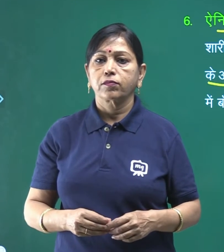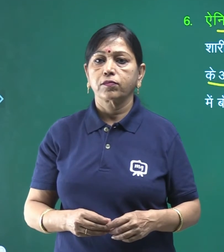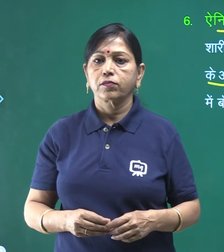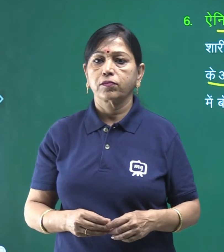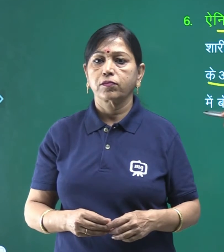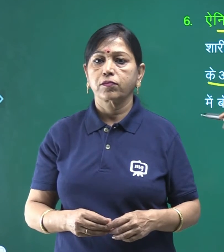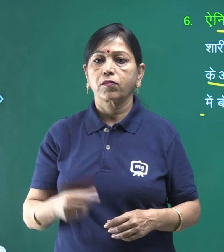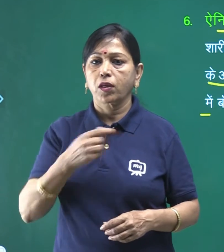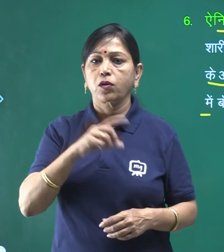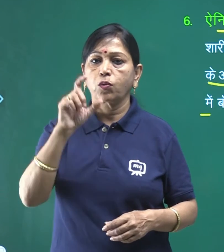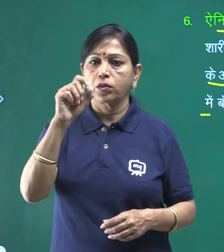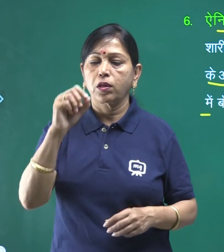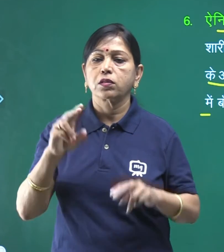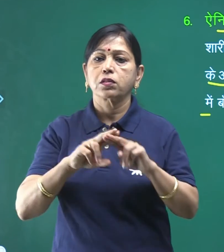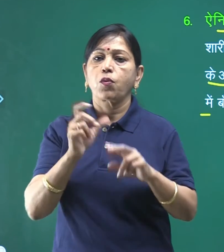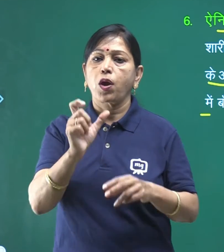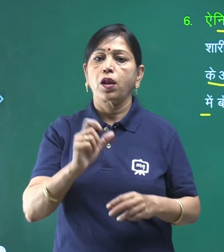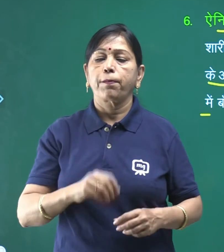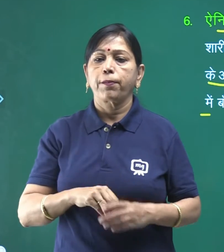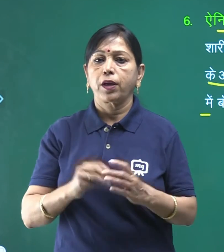इनको 10 फाइलम में